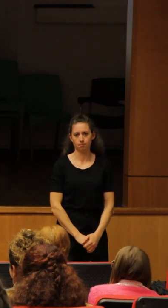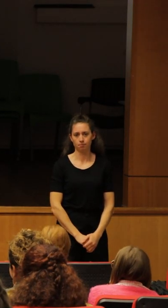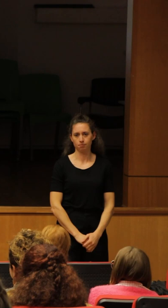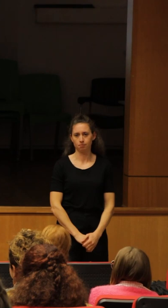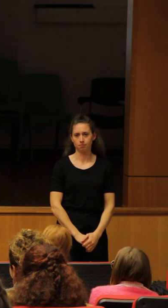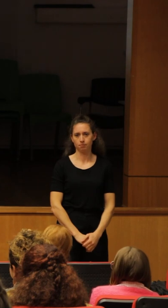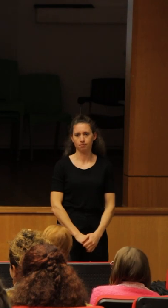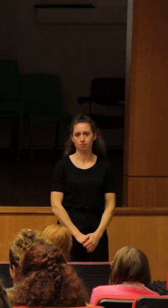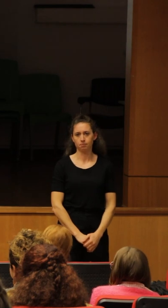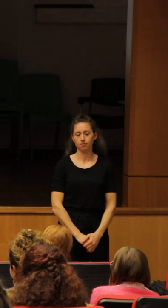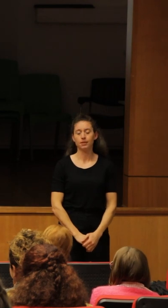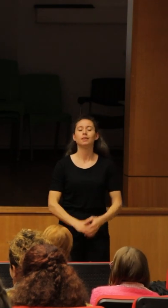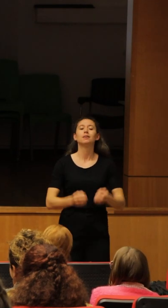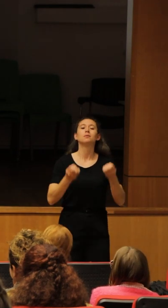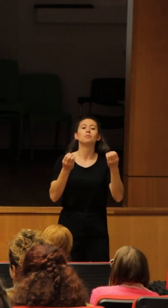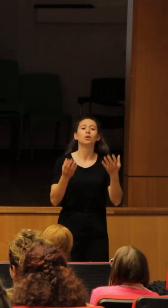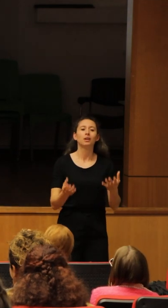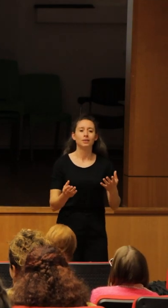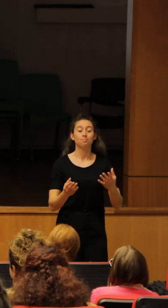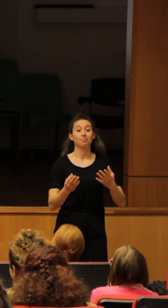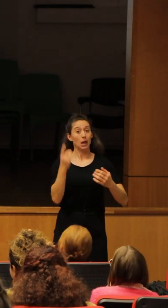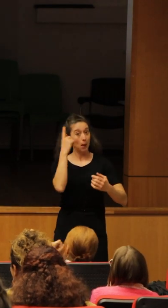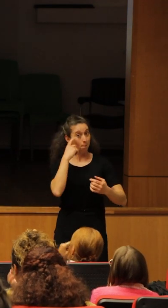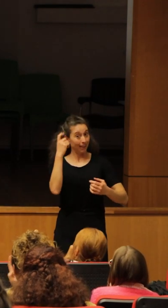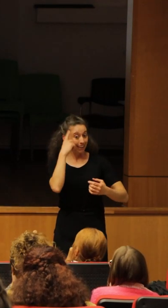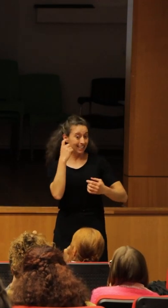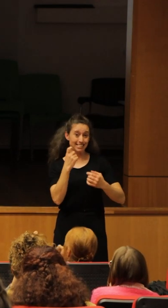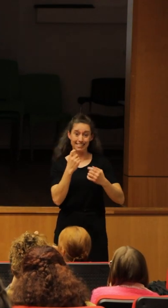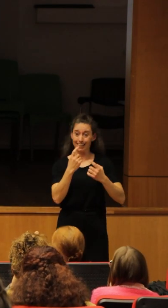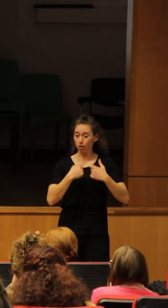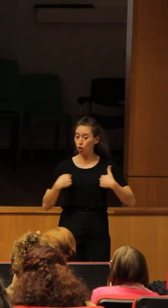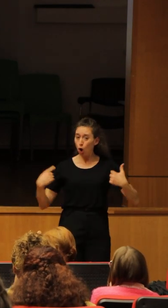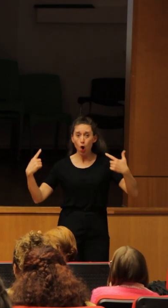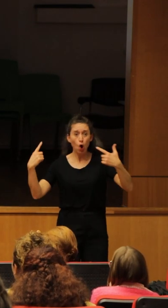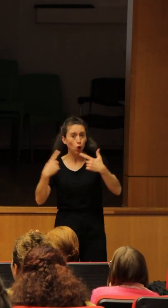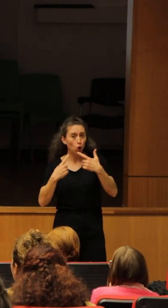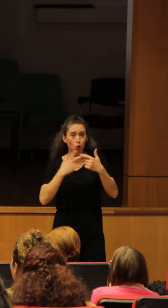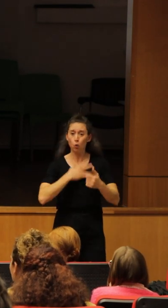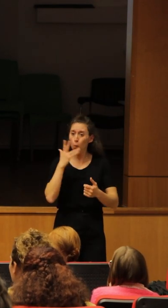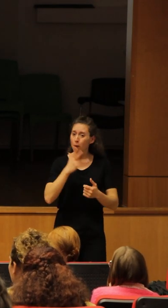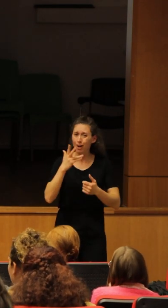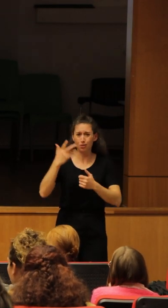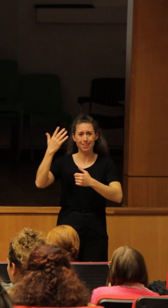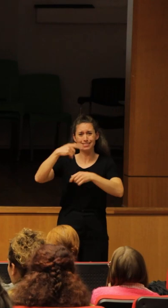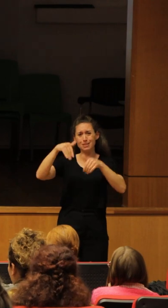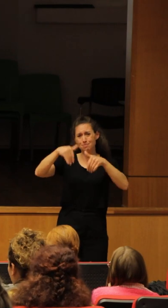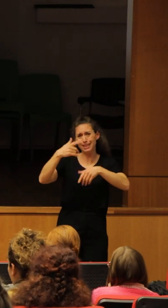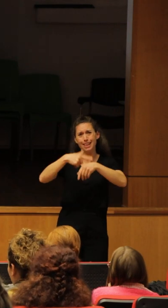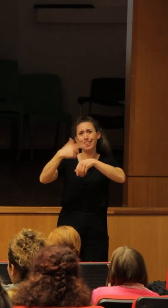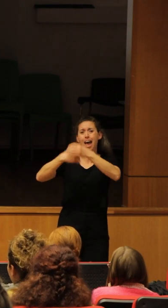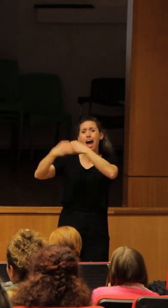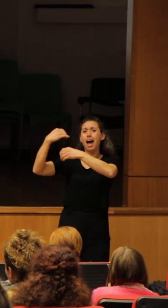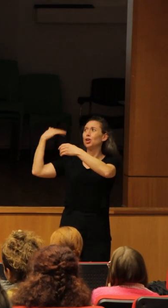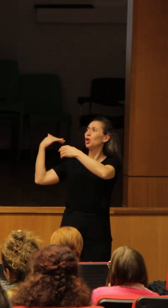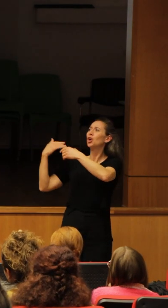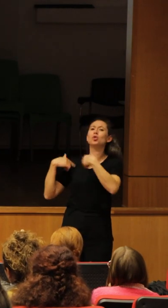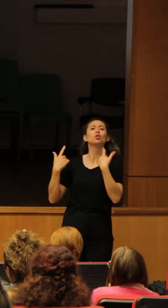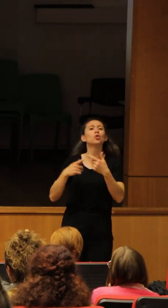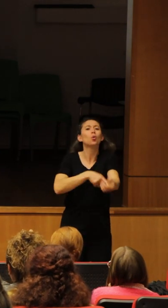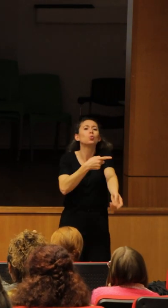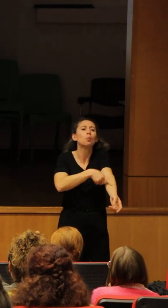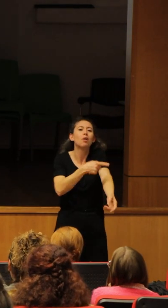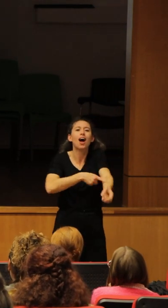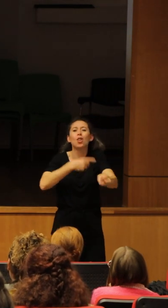smile as a good smile. Porque las experiencias universales desde hace milenios nos han condicionado al uso de estas metáforas.